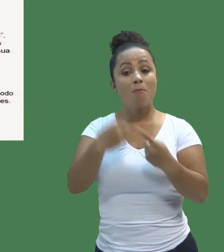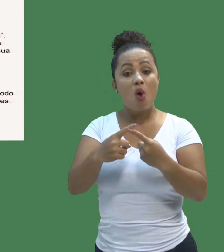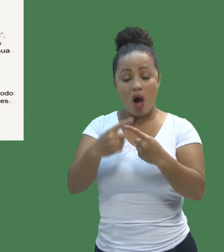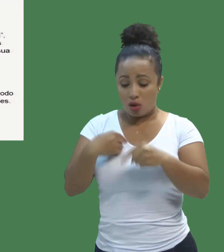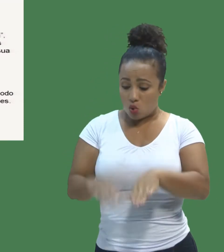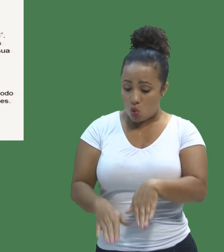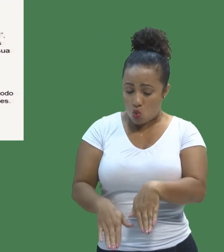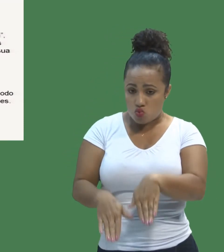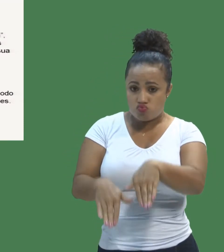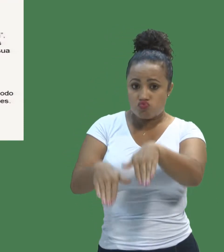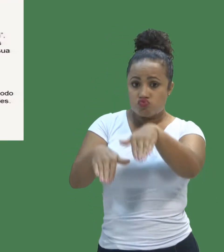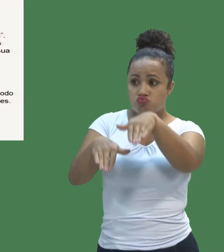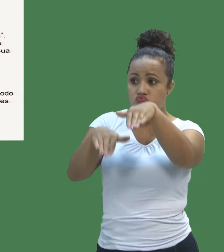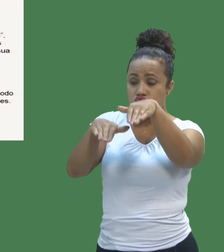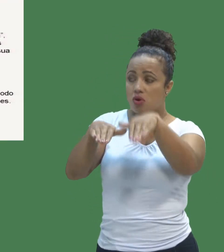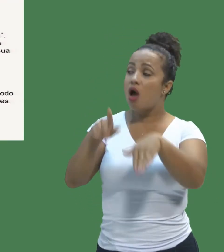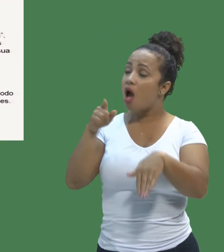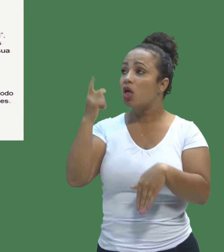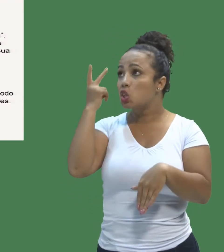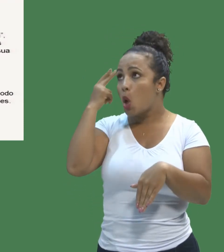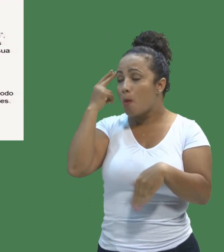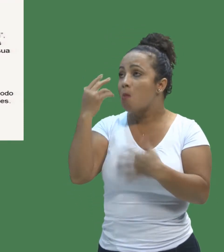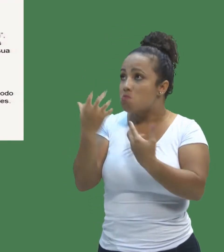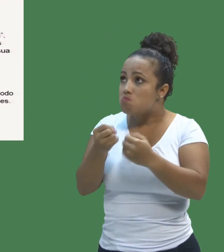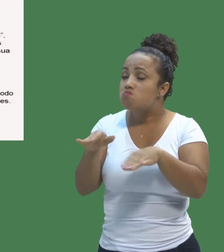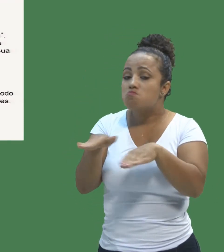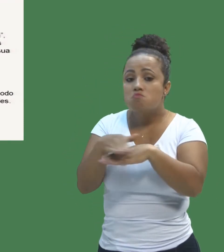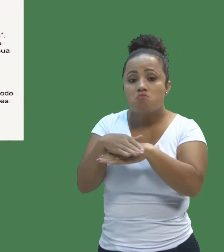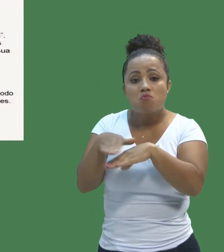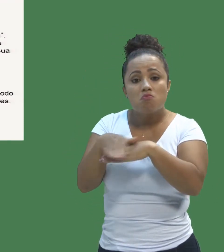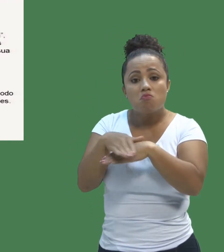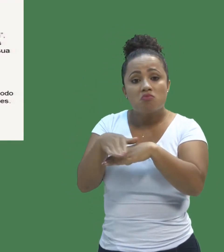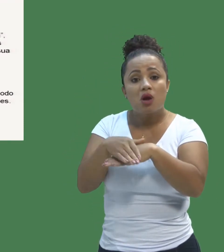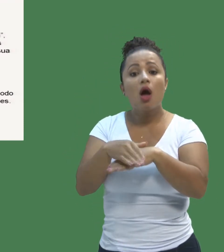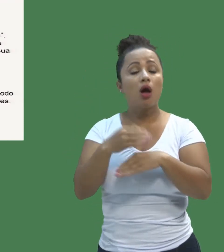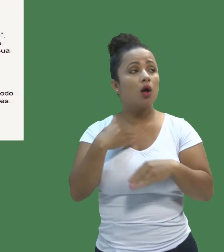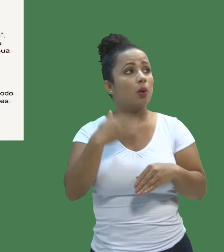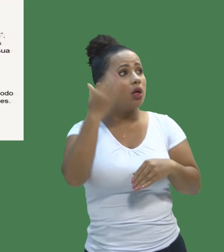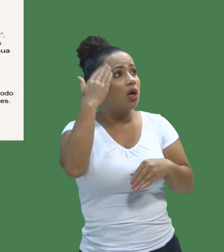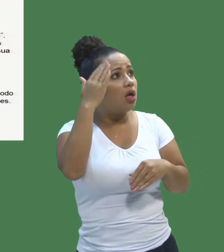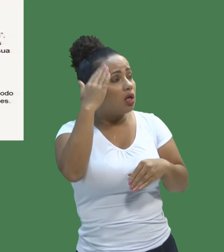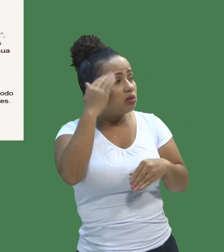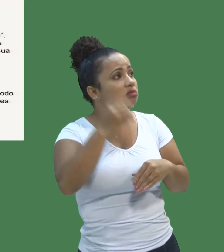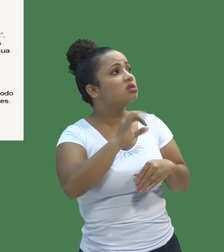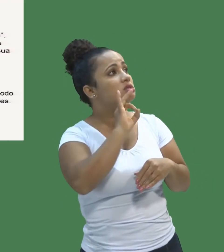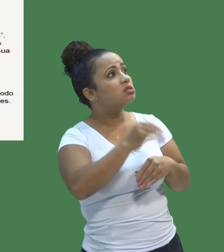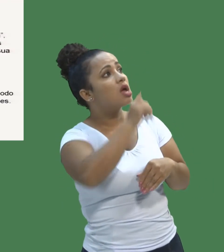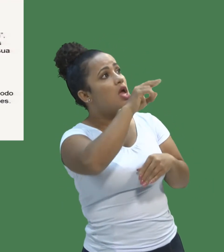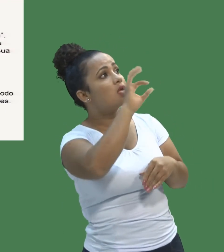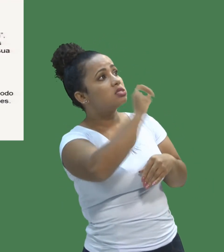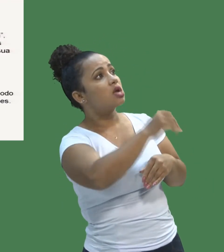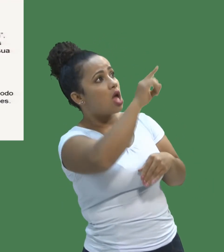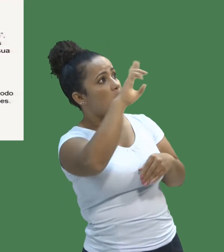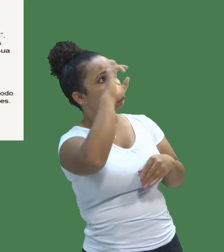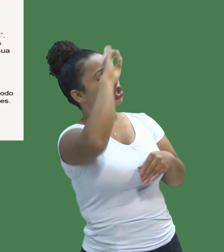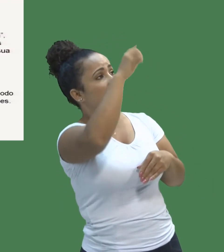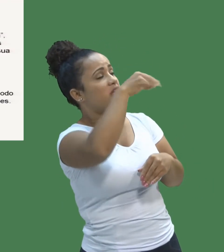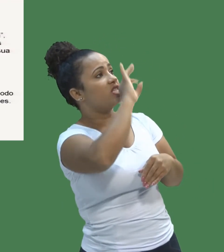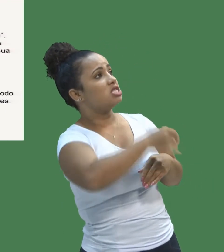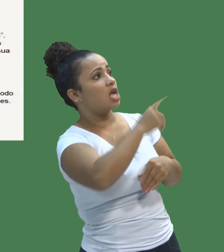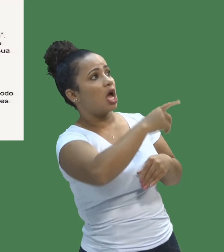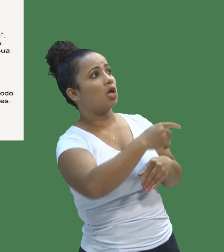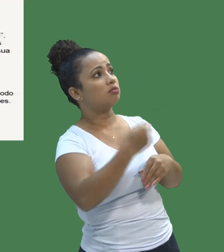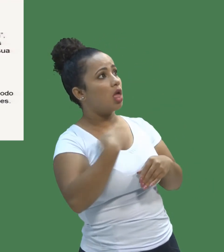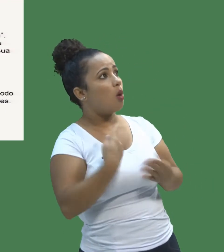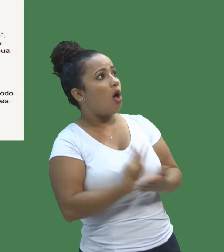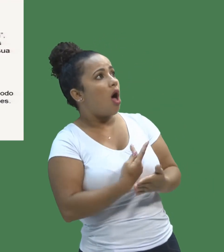foram condicionadas desde cedo a verem-nas como certas. E o problema